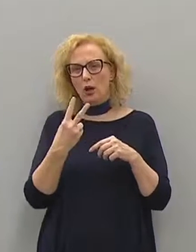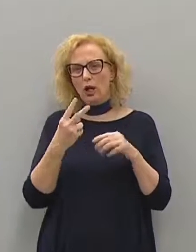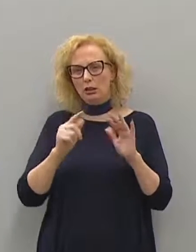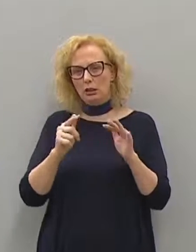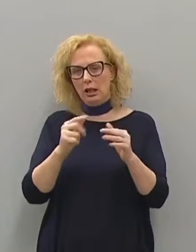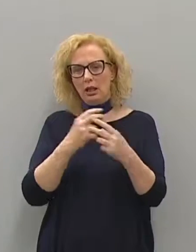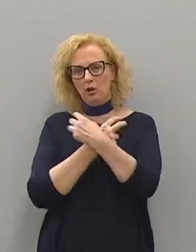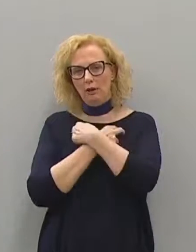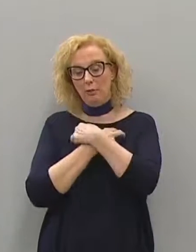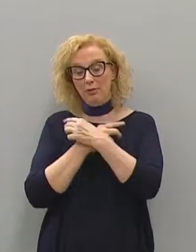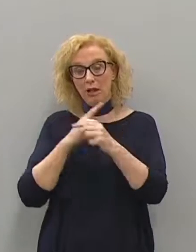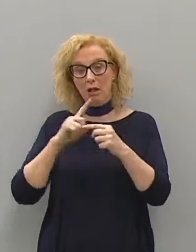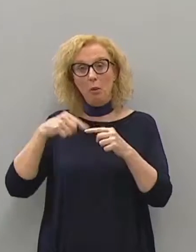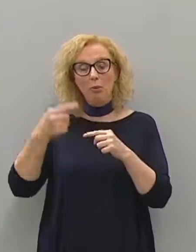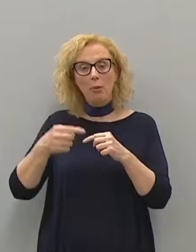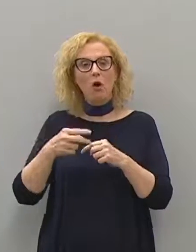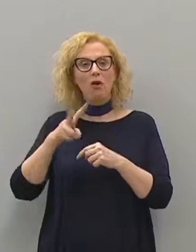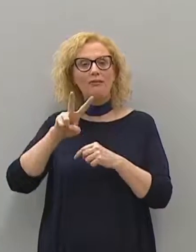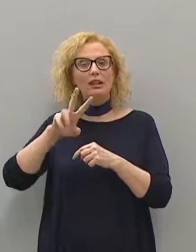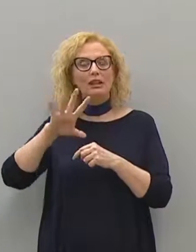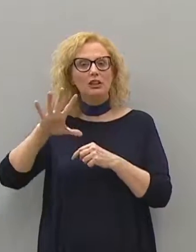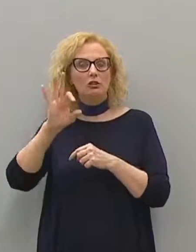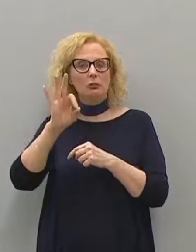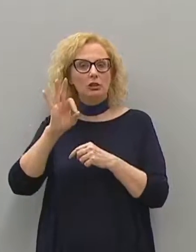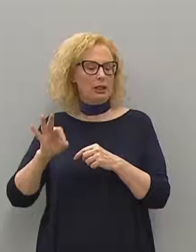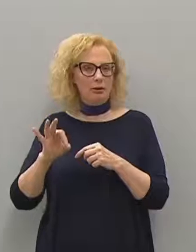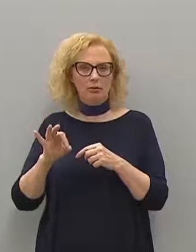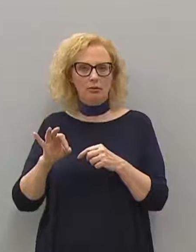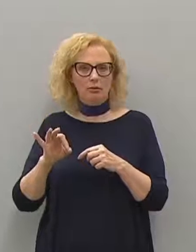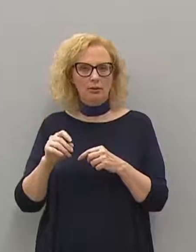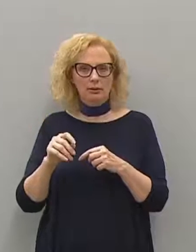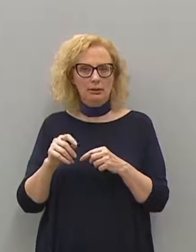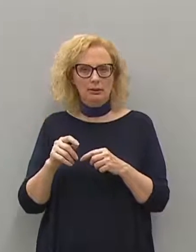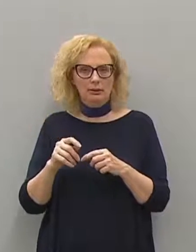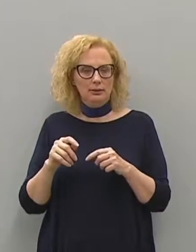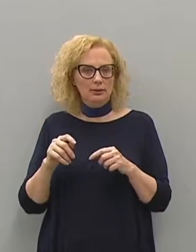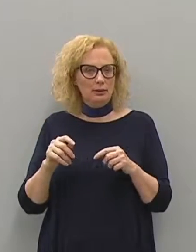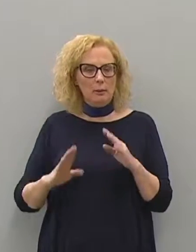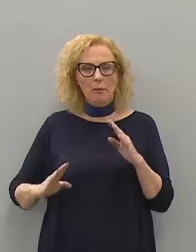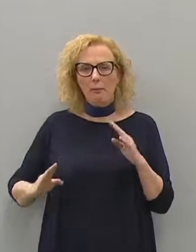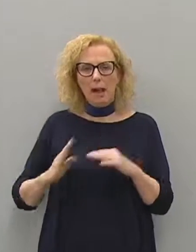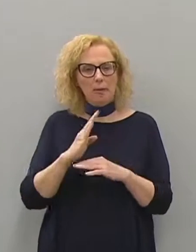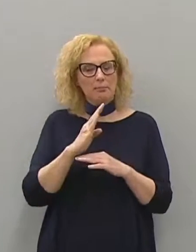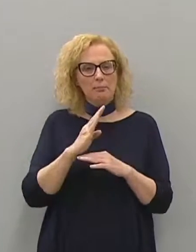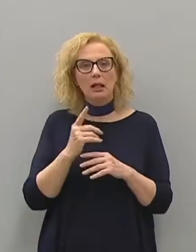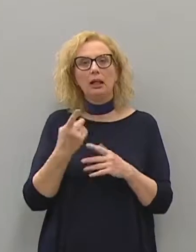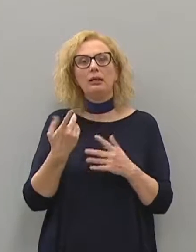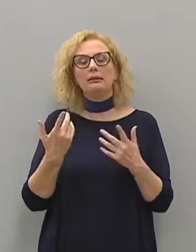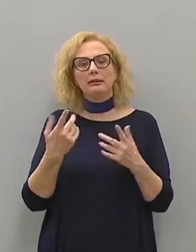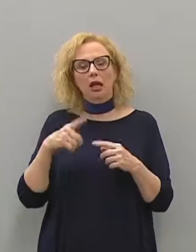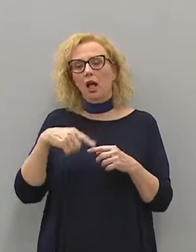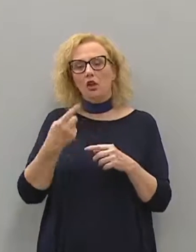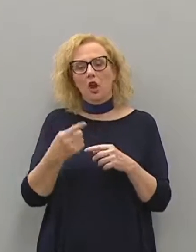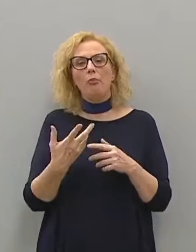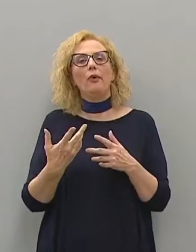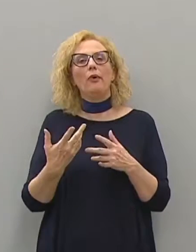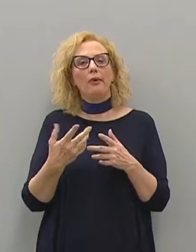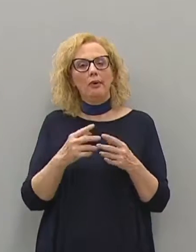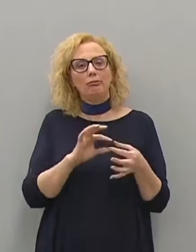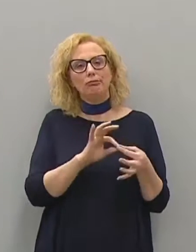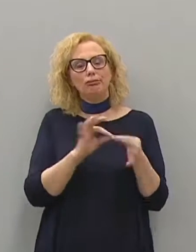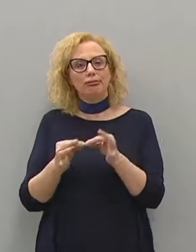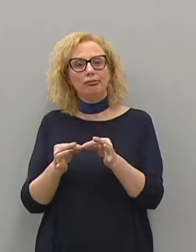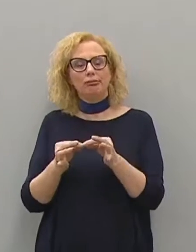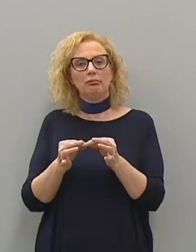cento dei primi dieci giorni di dicembre questo è andato andato che si ripercuote poi sul numeri all'interno